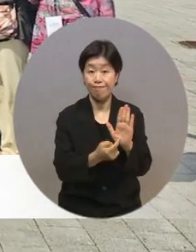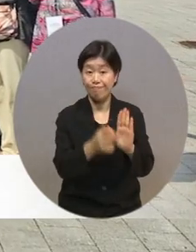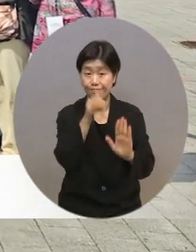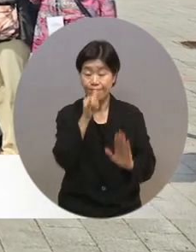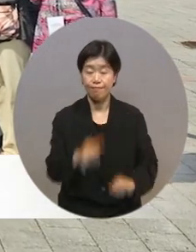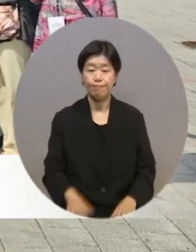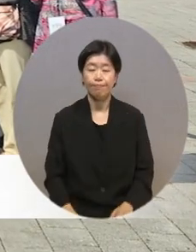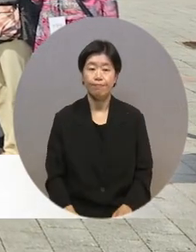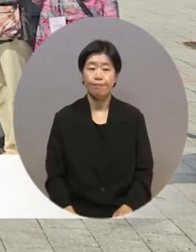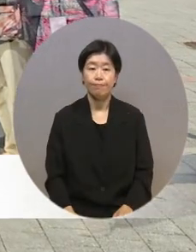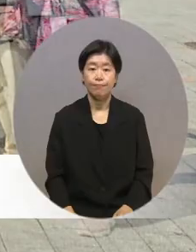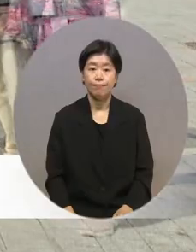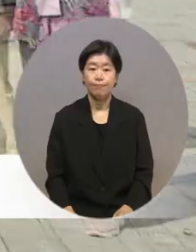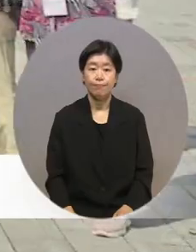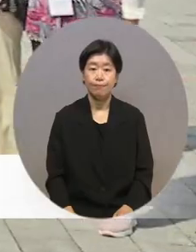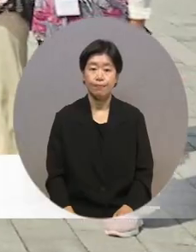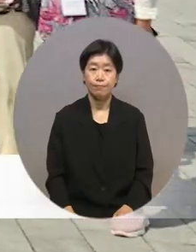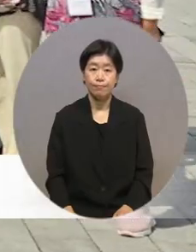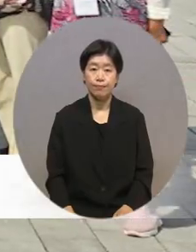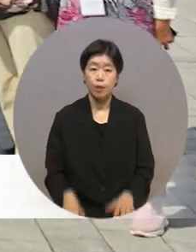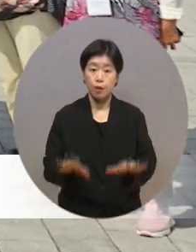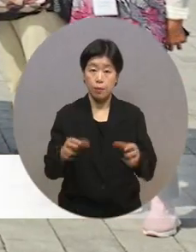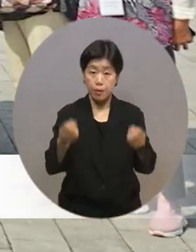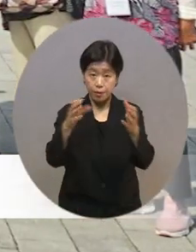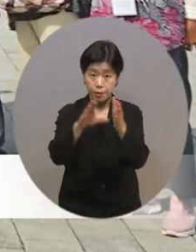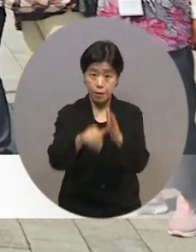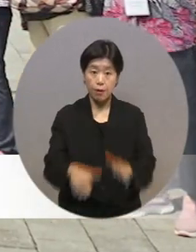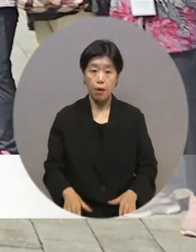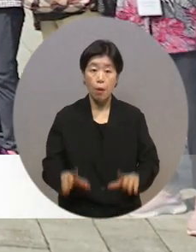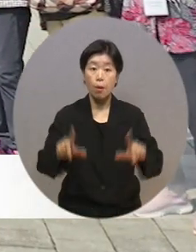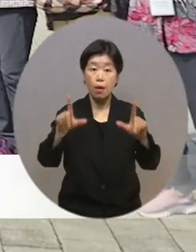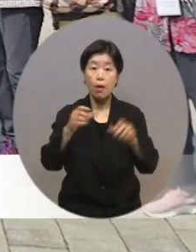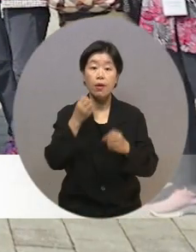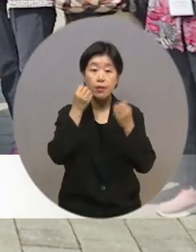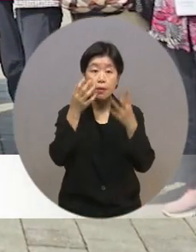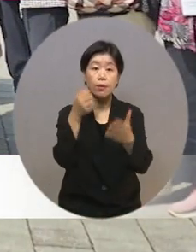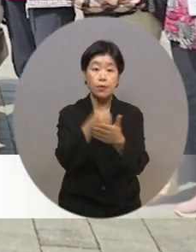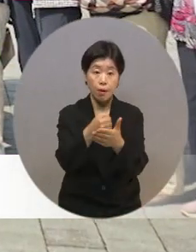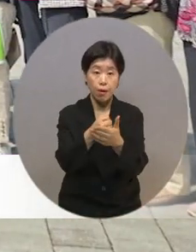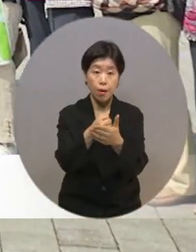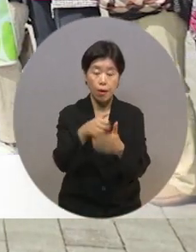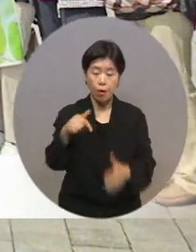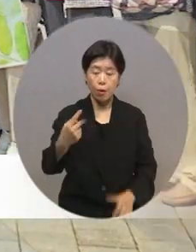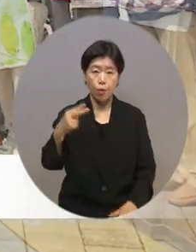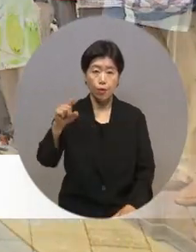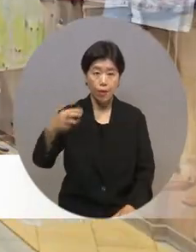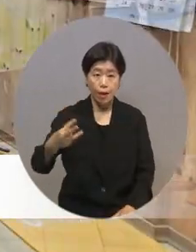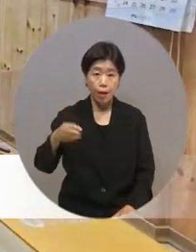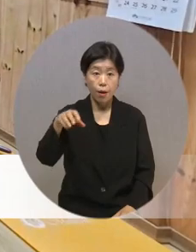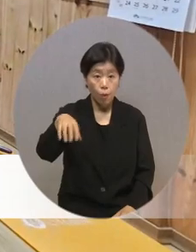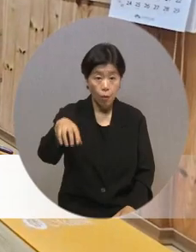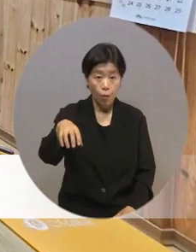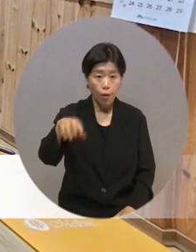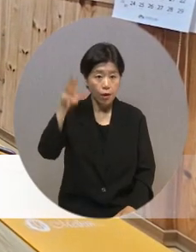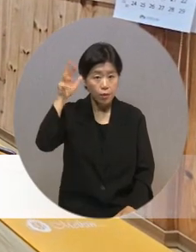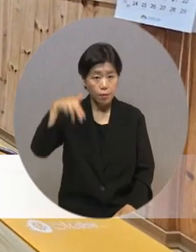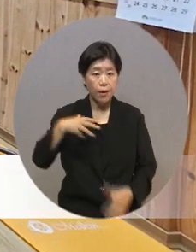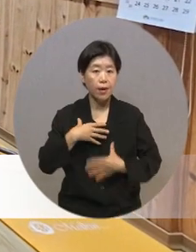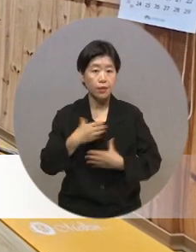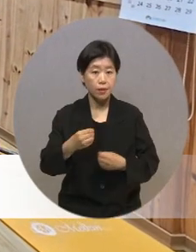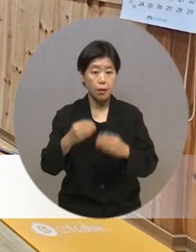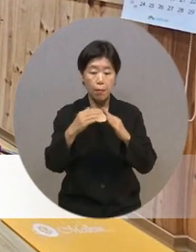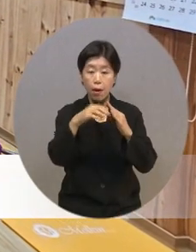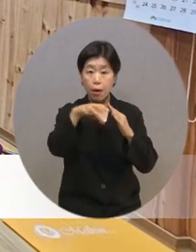성황리에 진행했습니다. 이번 행사는 올해 신규 지정된 고달면 목동 1구 치매안심마을